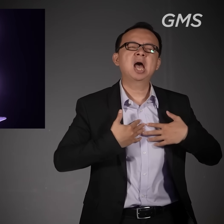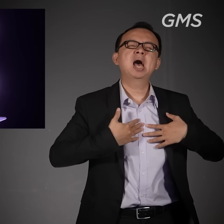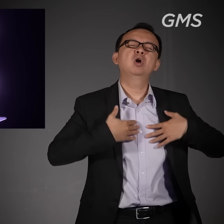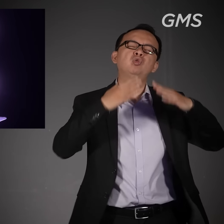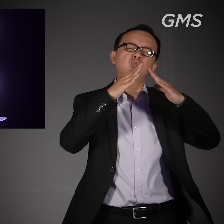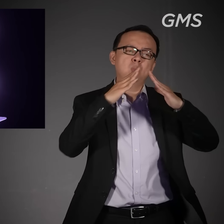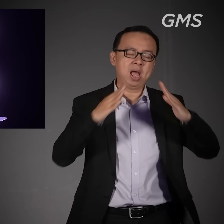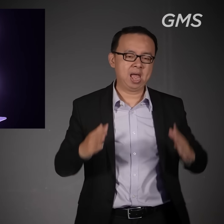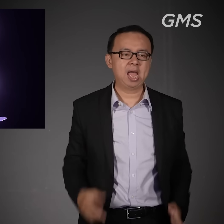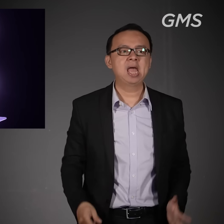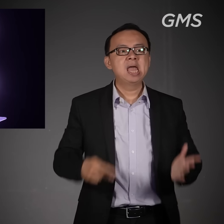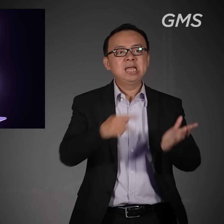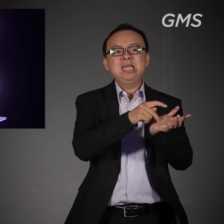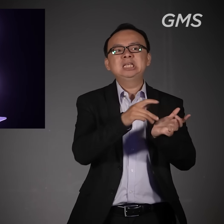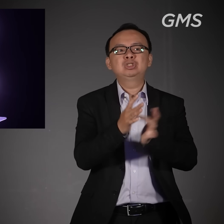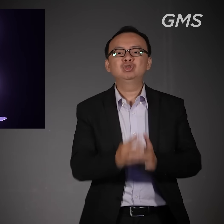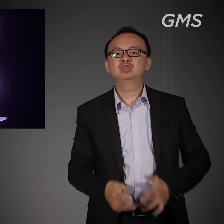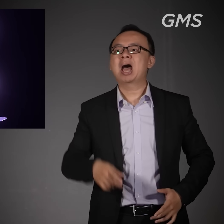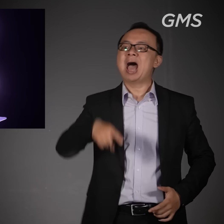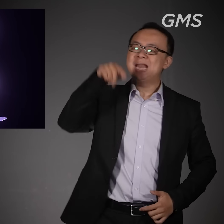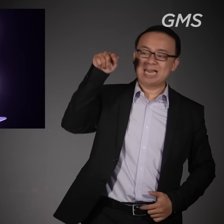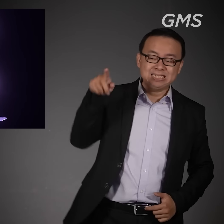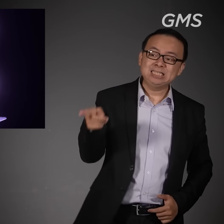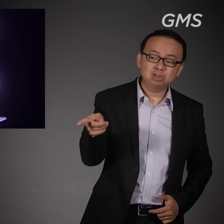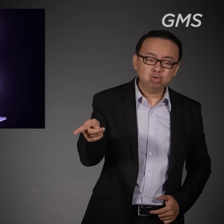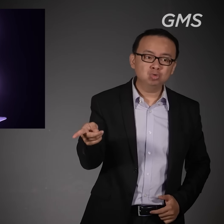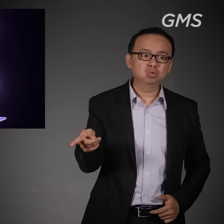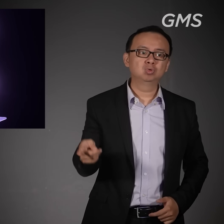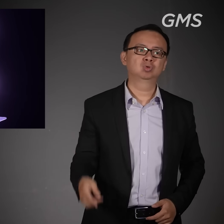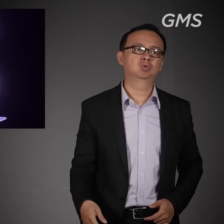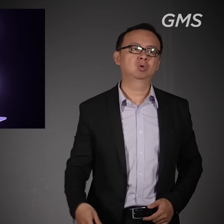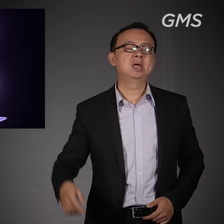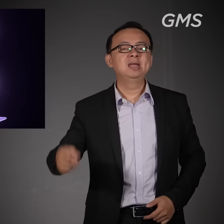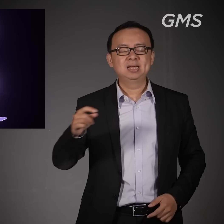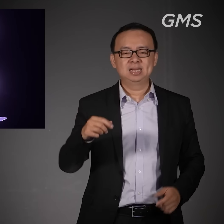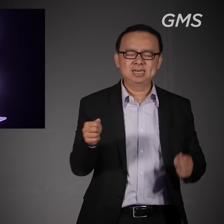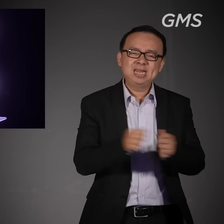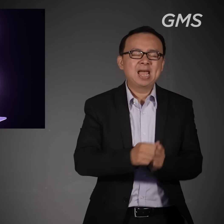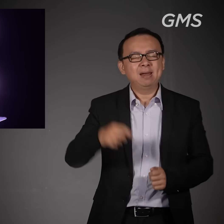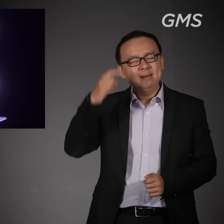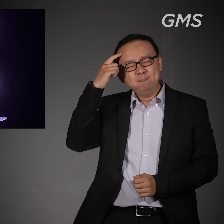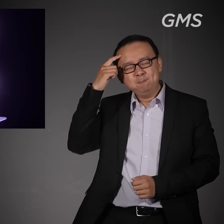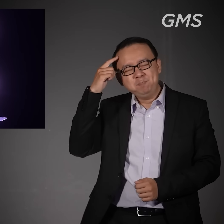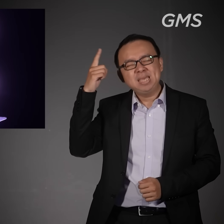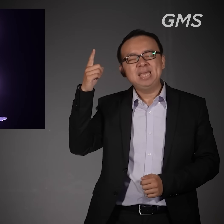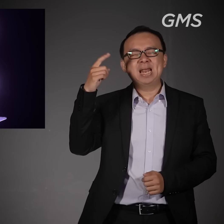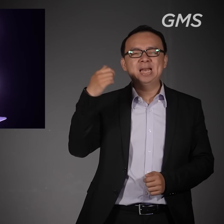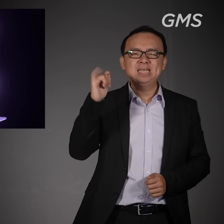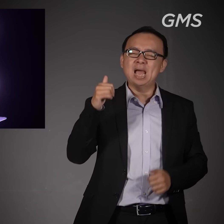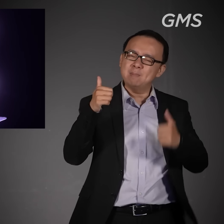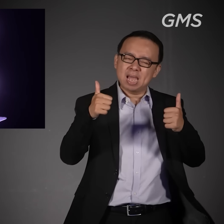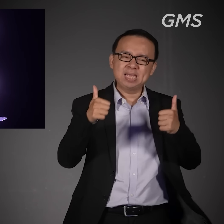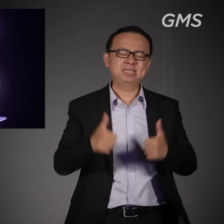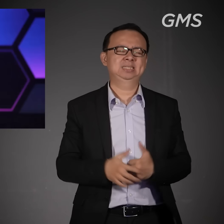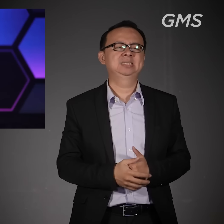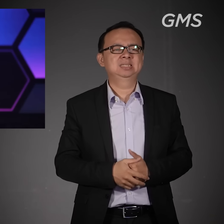Yesus ada di sana dengan misi di pikirannya. Mission was clearly on Jesus'